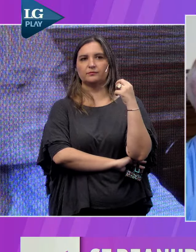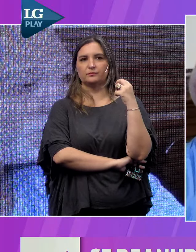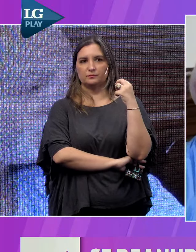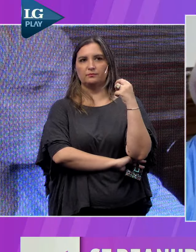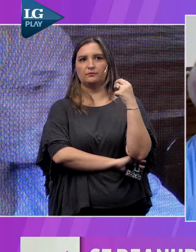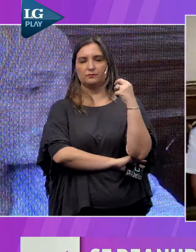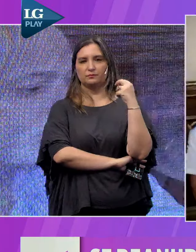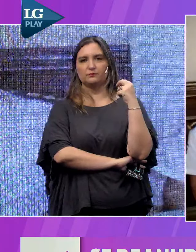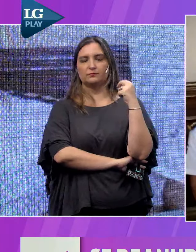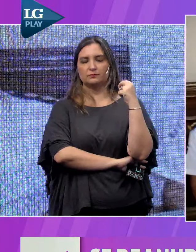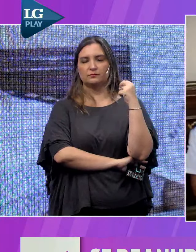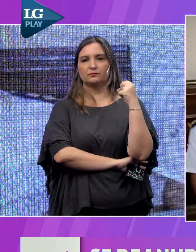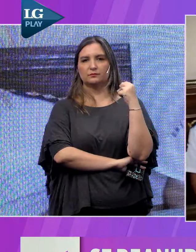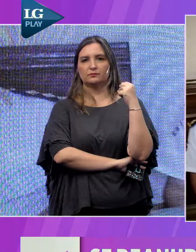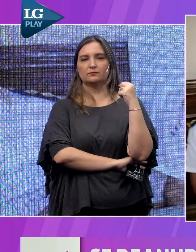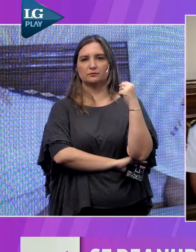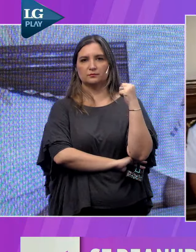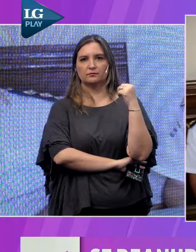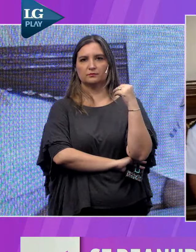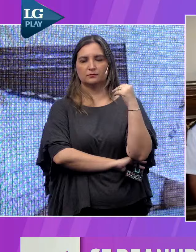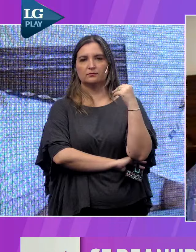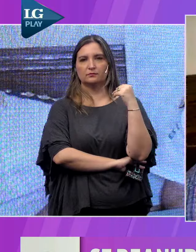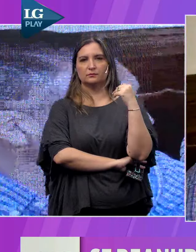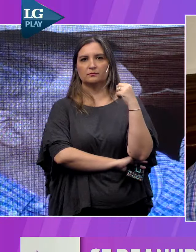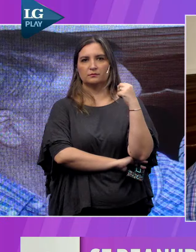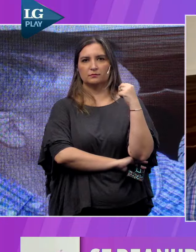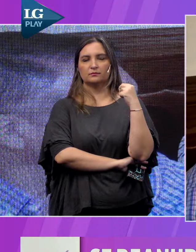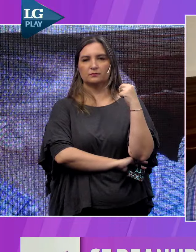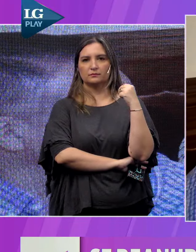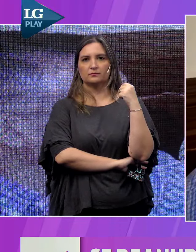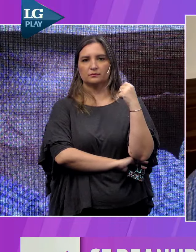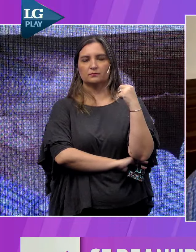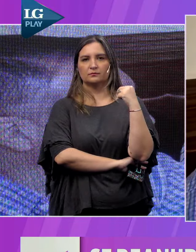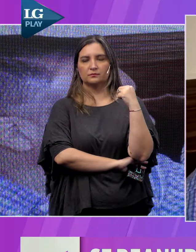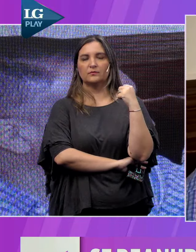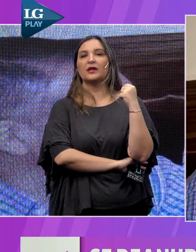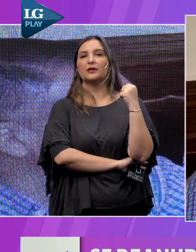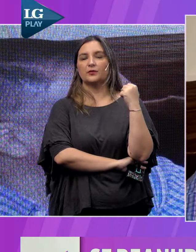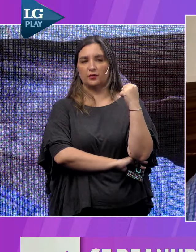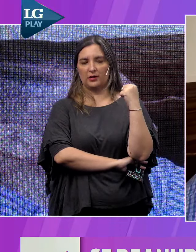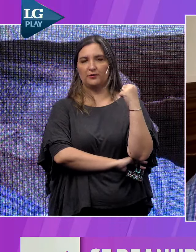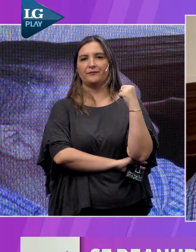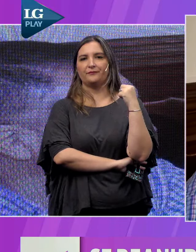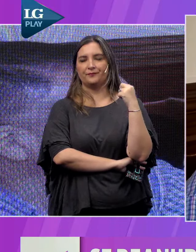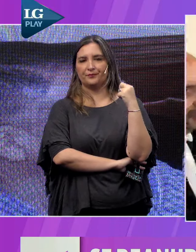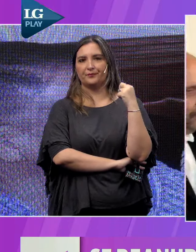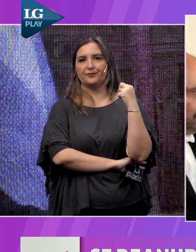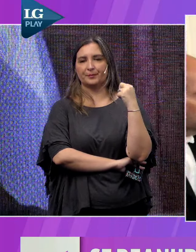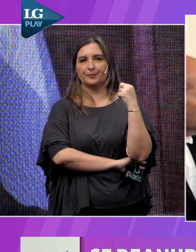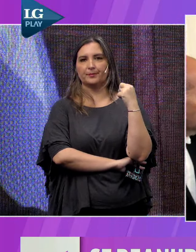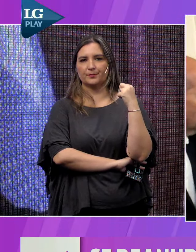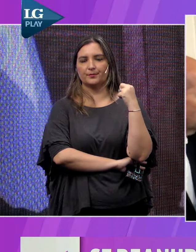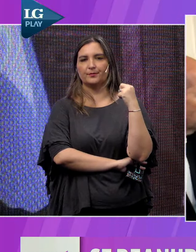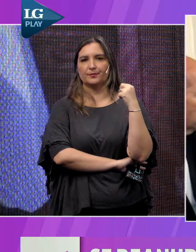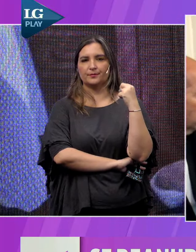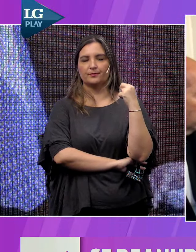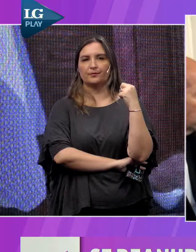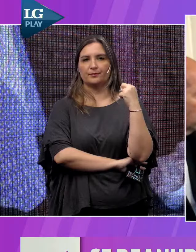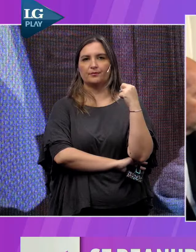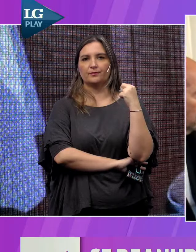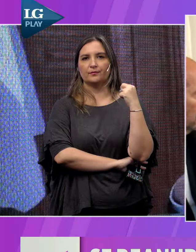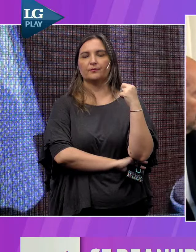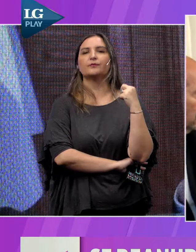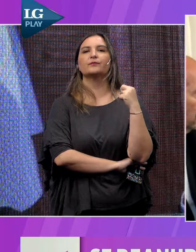contención y también la inyección de casi 300 mil millones de pesos en el mes de diciembre, con